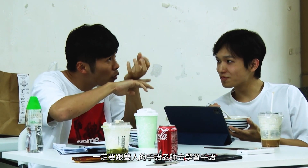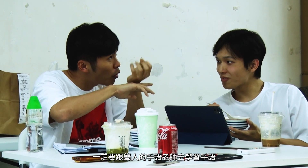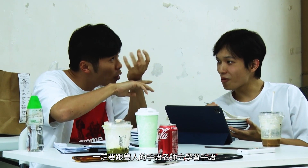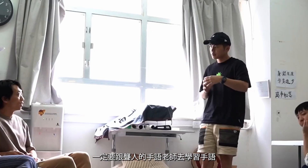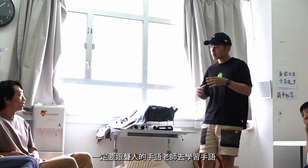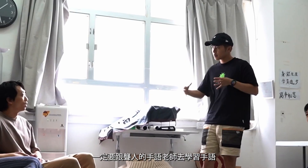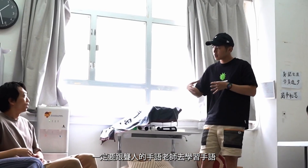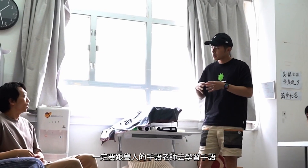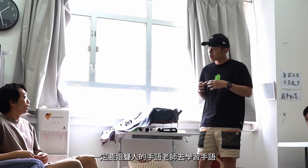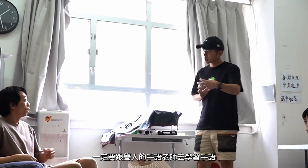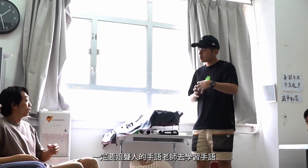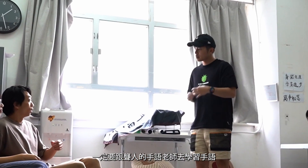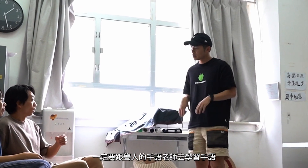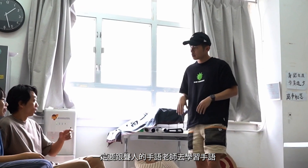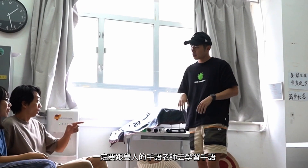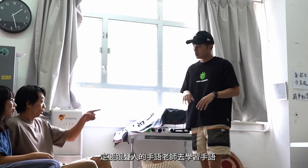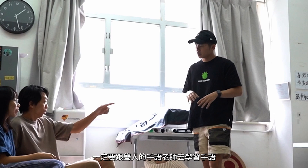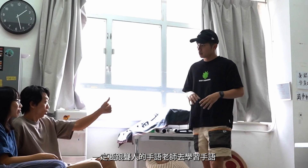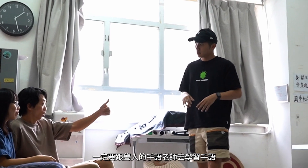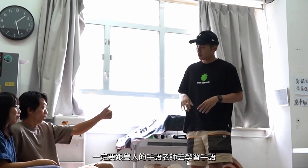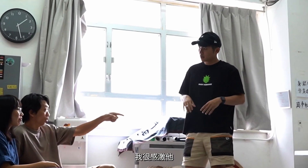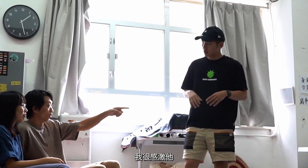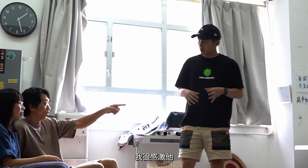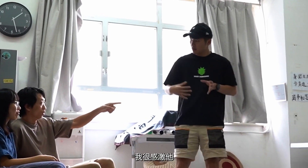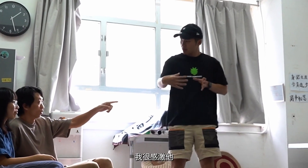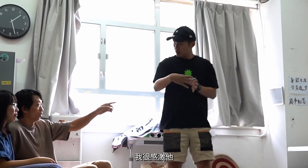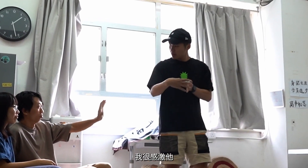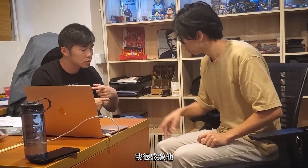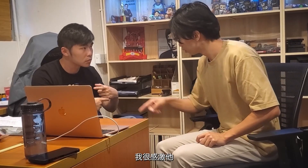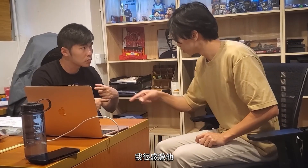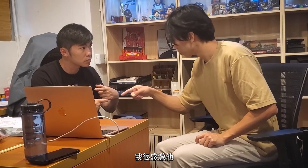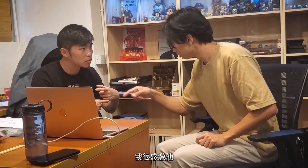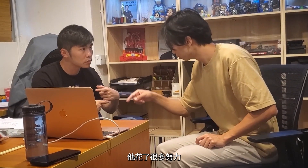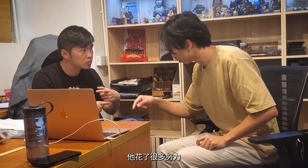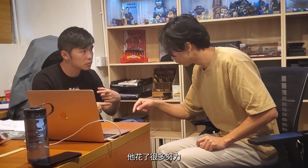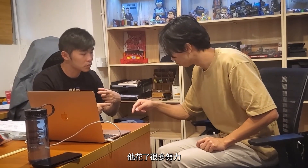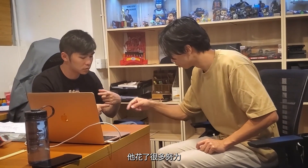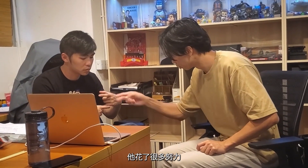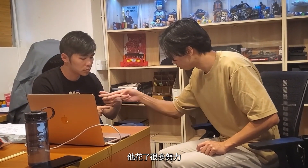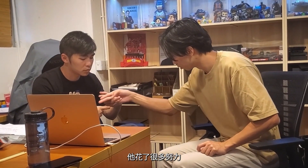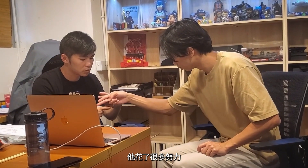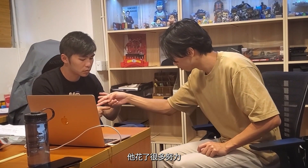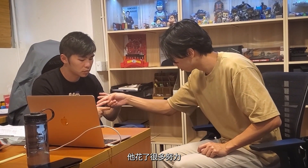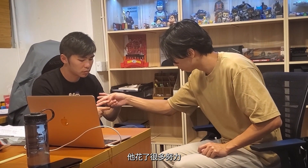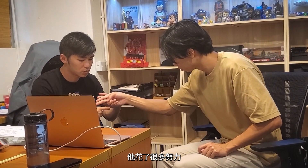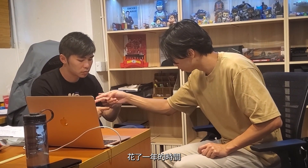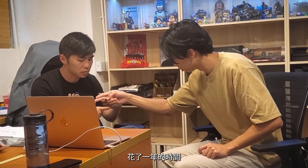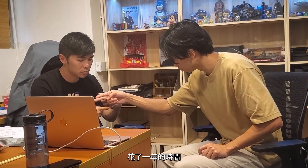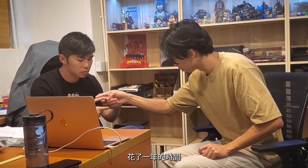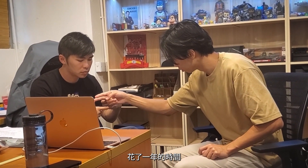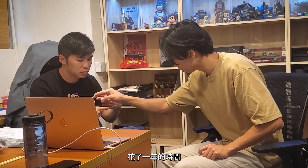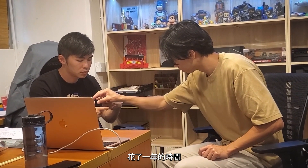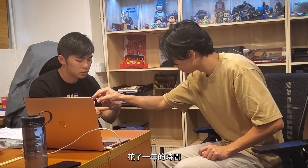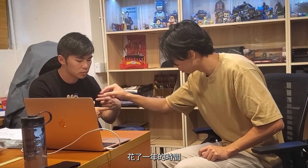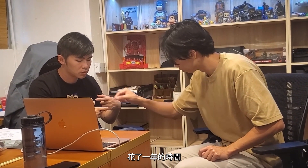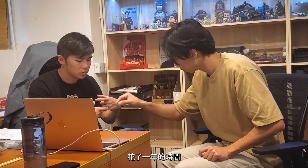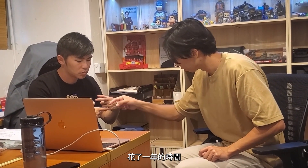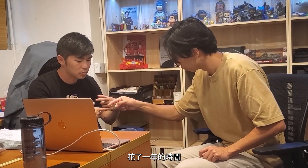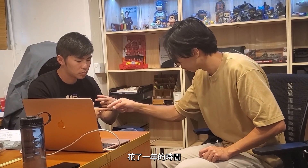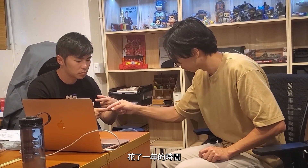人嘅手語老師去學習手語。而佢即係我好感激佢，即係 take 咗好多 effort 花咗1年嘅時間。